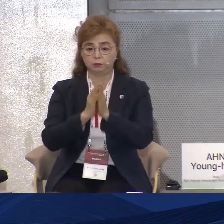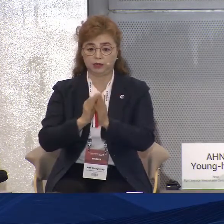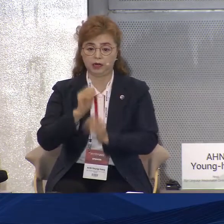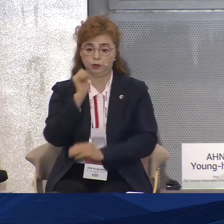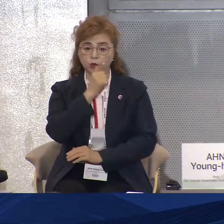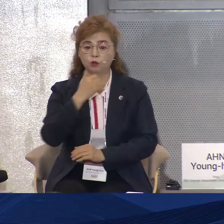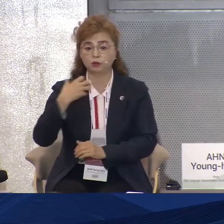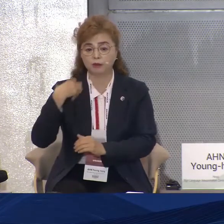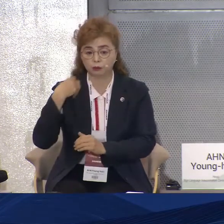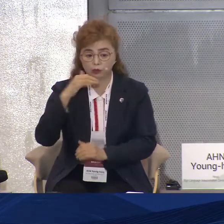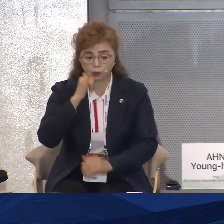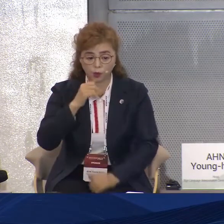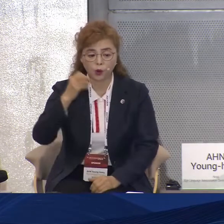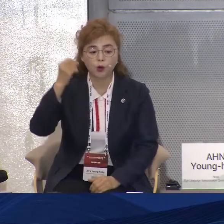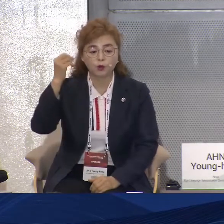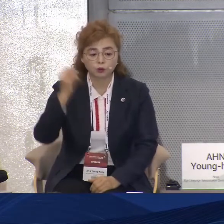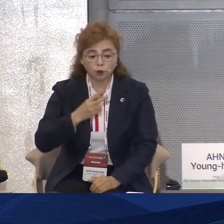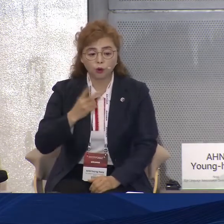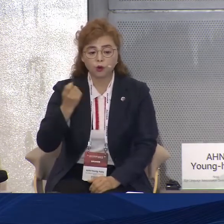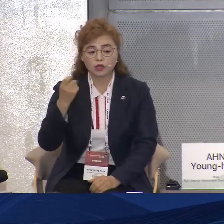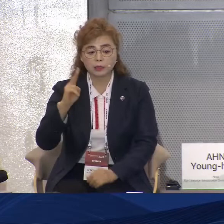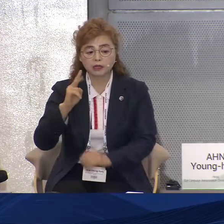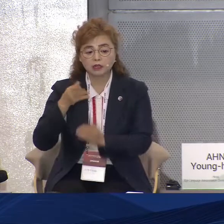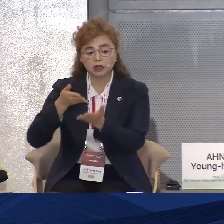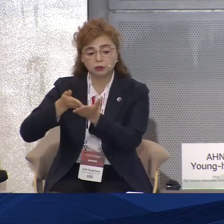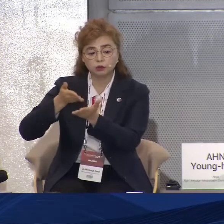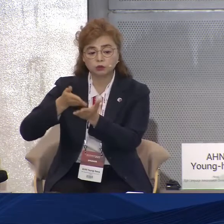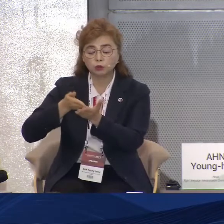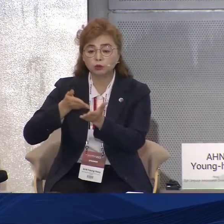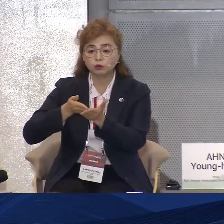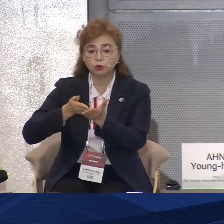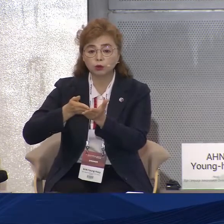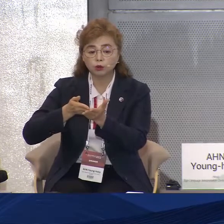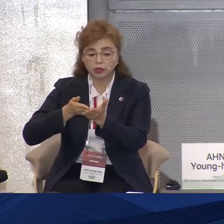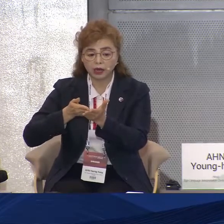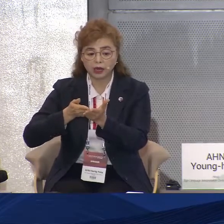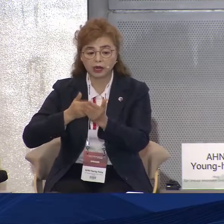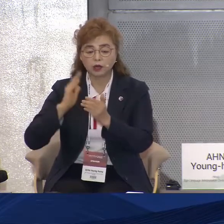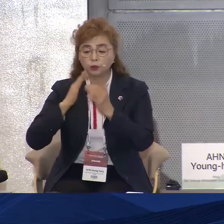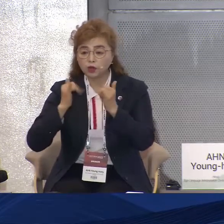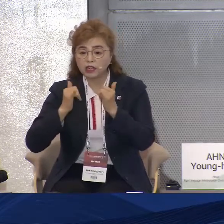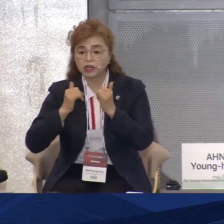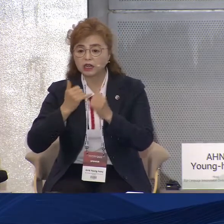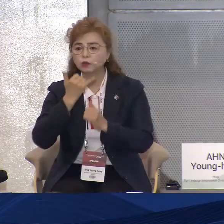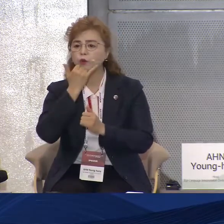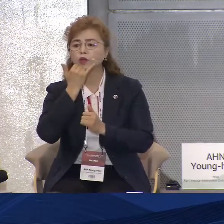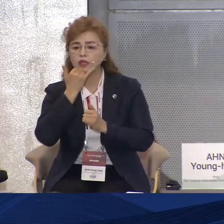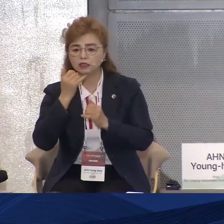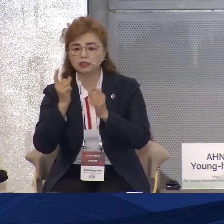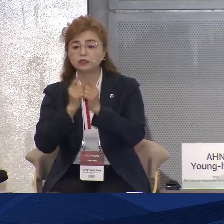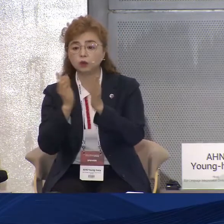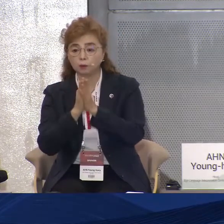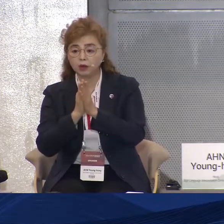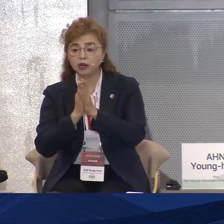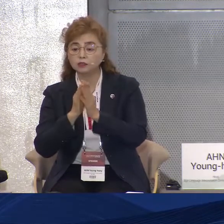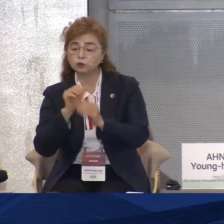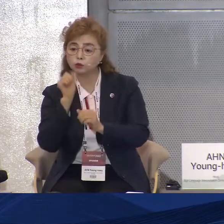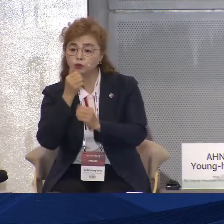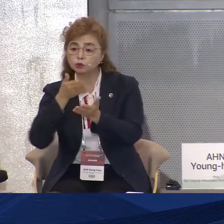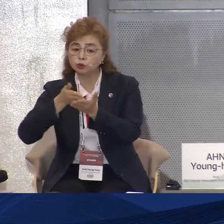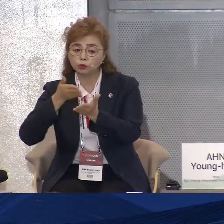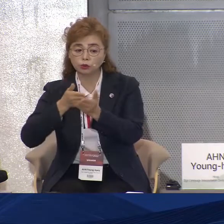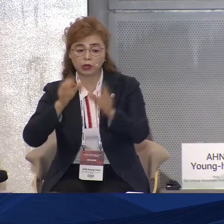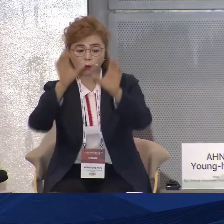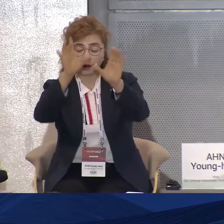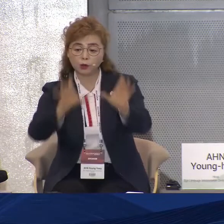농통역사가 직접 이렇게 통역을 맡고 있고, 또 TV 이렇게 뉴스 통역도 이렇게 농인이 독일이 직접